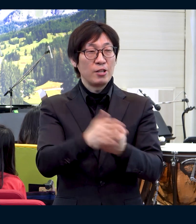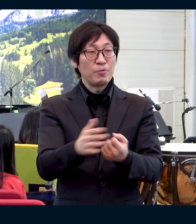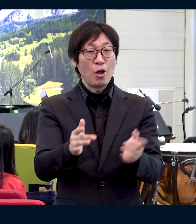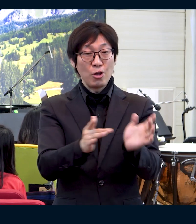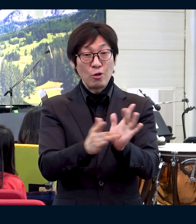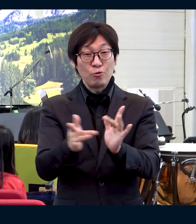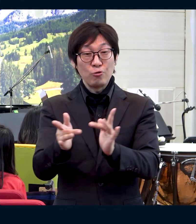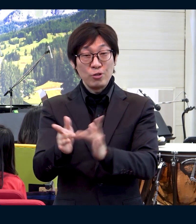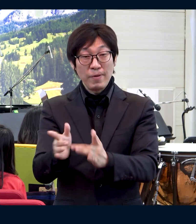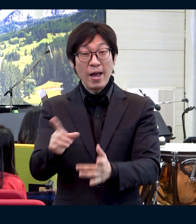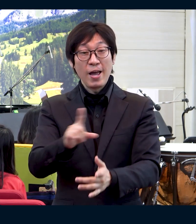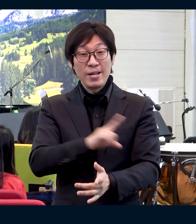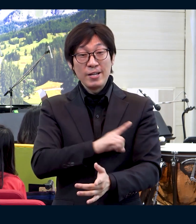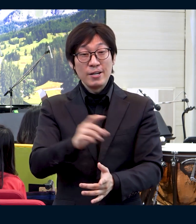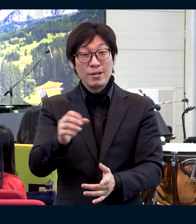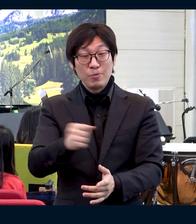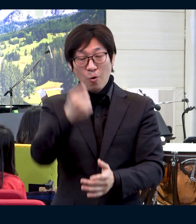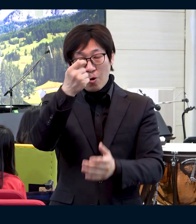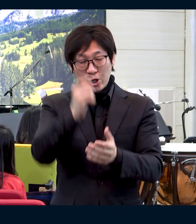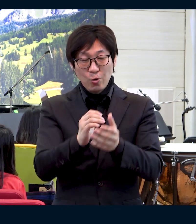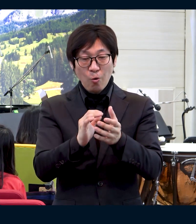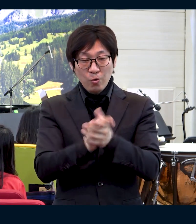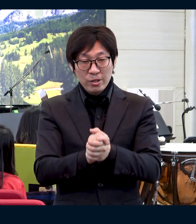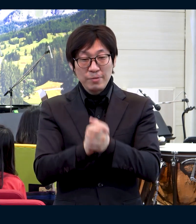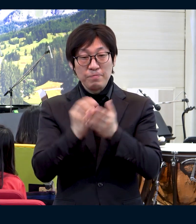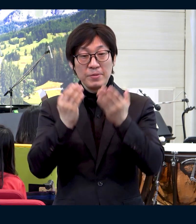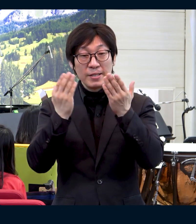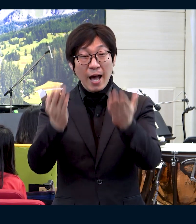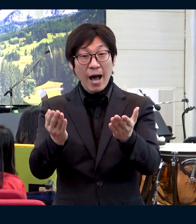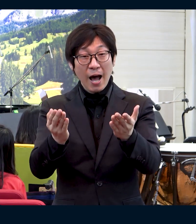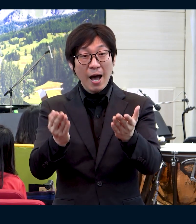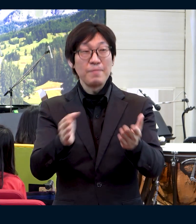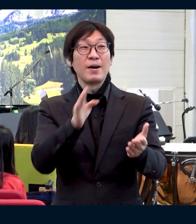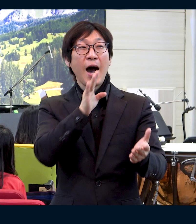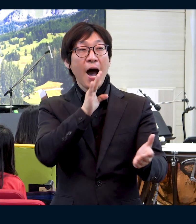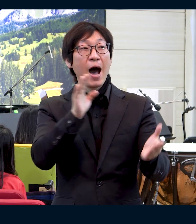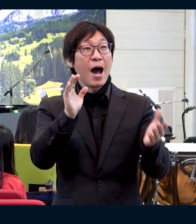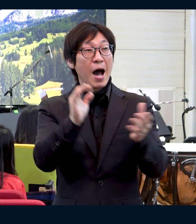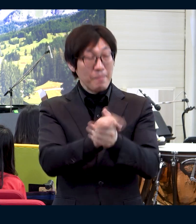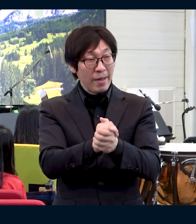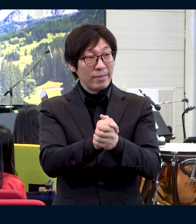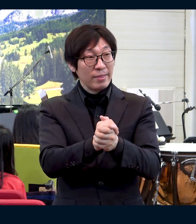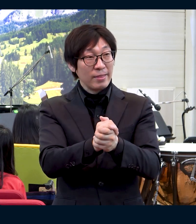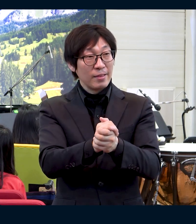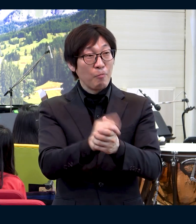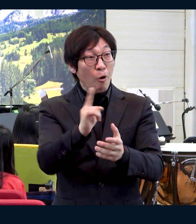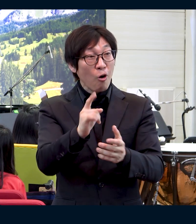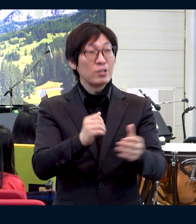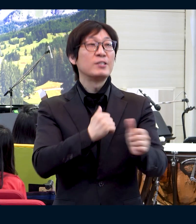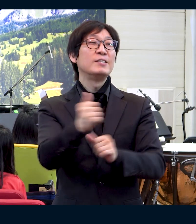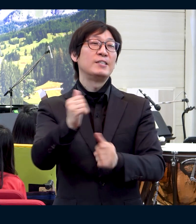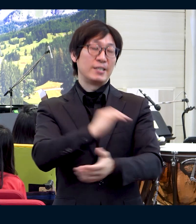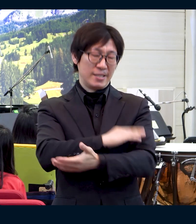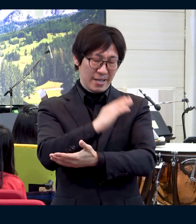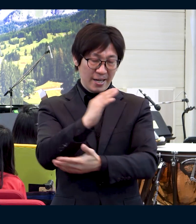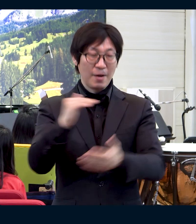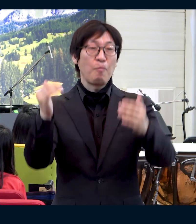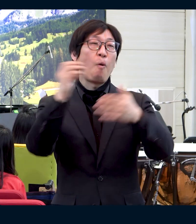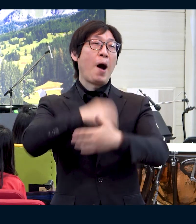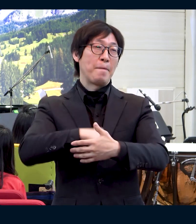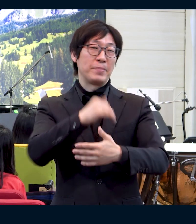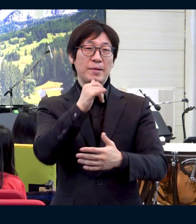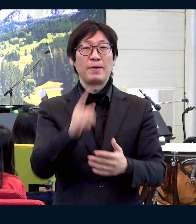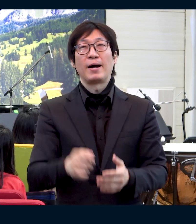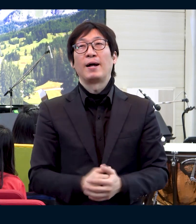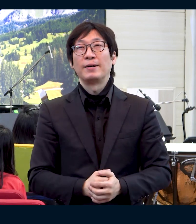이름으로 기도합니다. 아멘. 이렇게 할 수 있는 이유가 거기에 승리의 이야기가 있기 때문입니다. 그리고